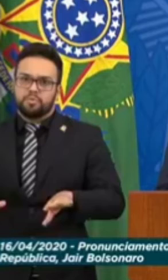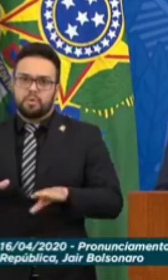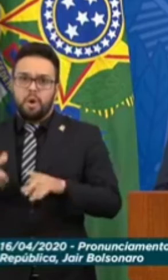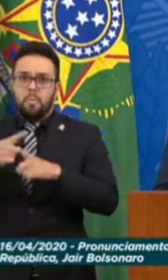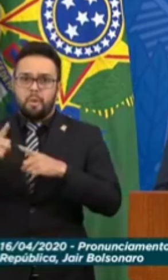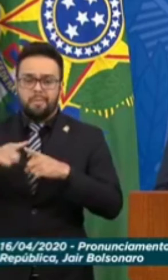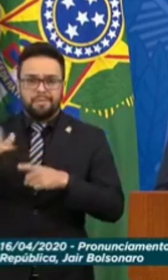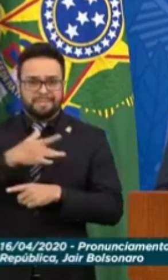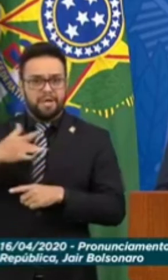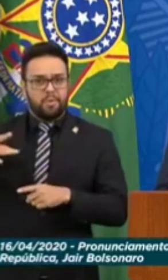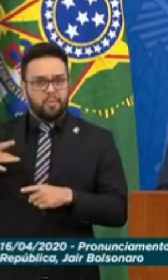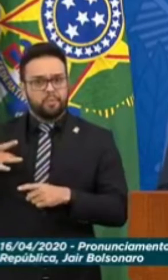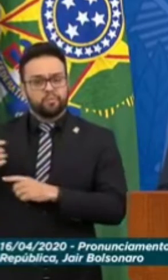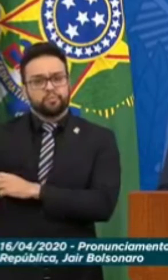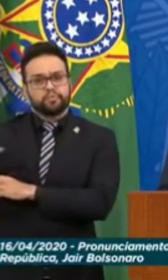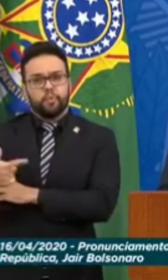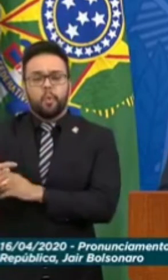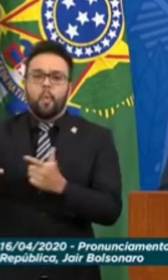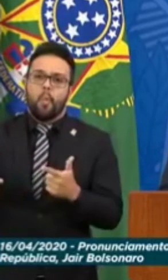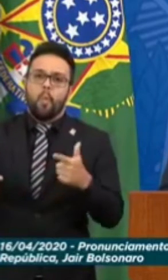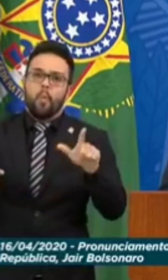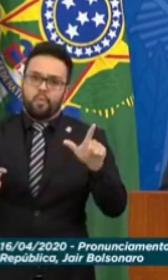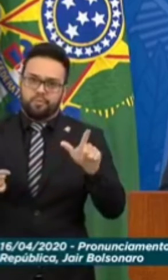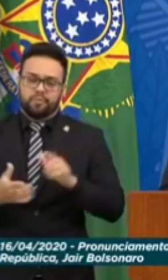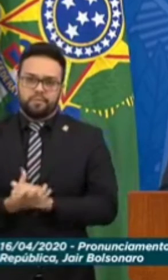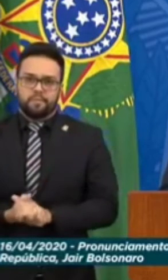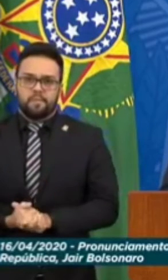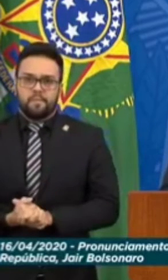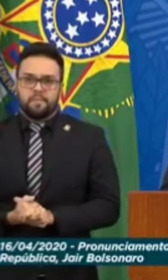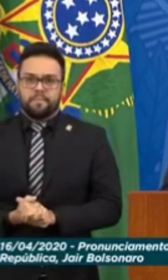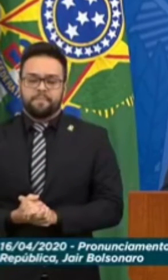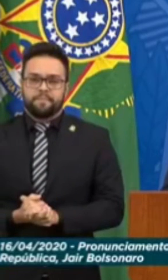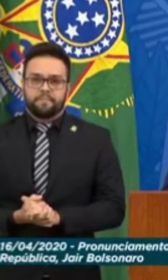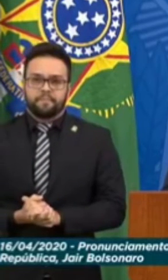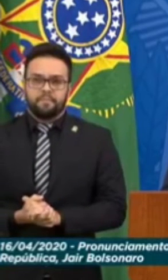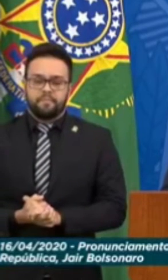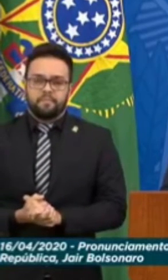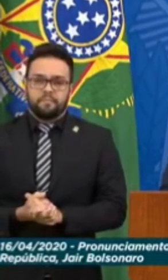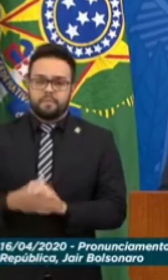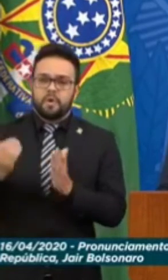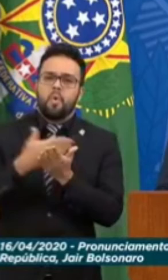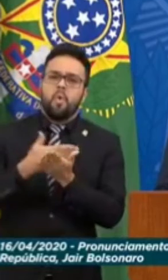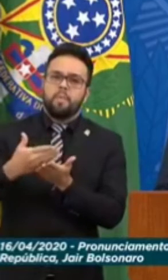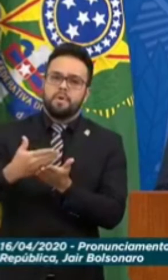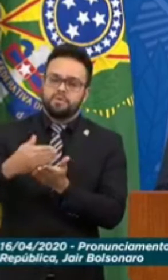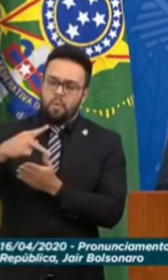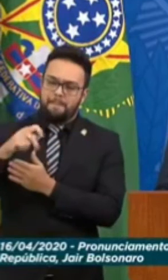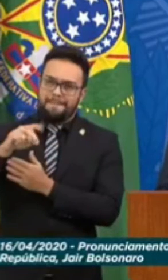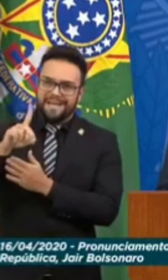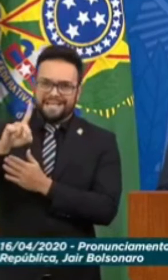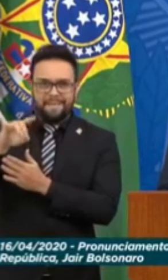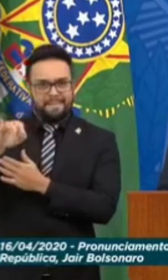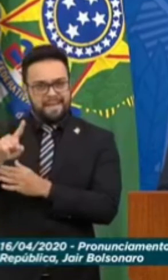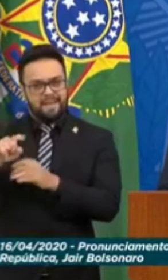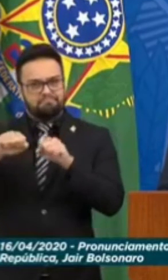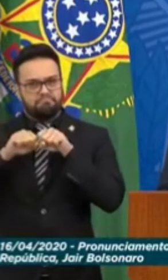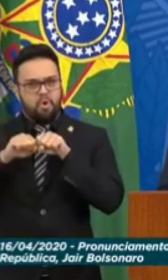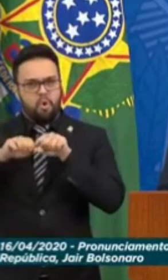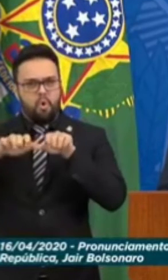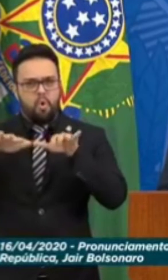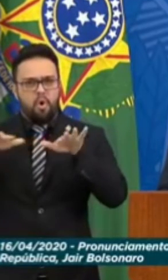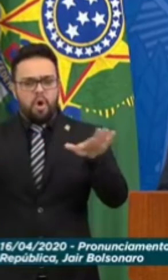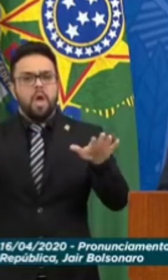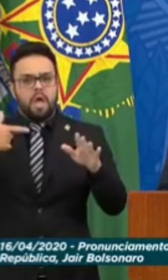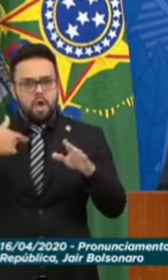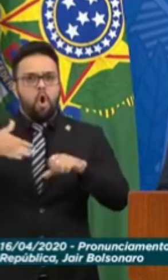outra empregada. E desde o começo da pandemia, eu me dirigi a todos